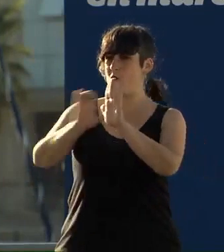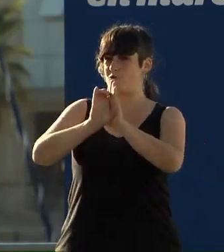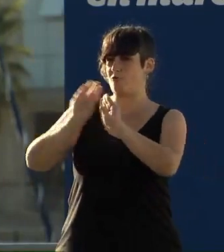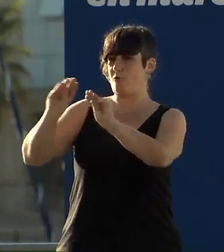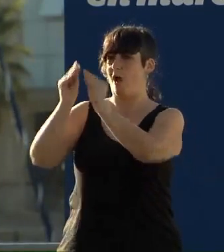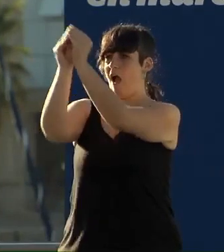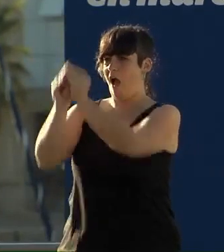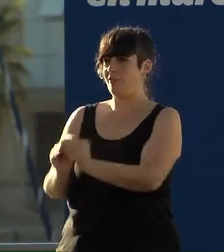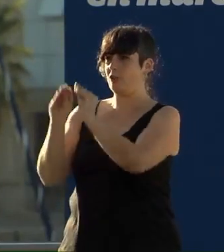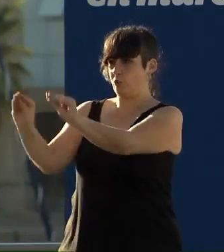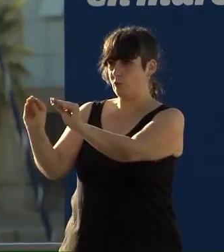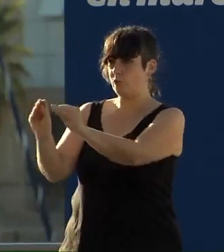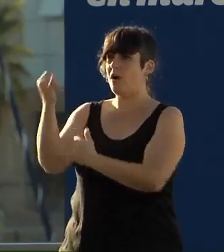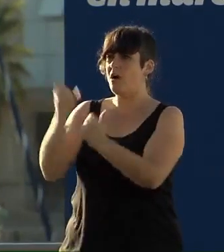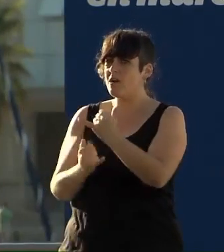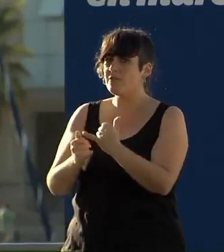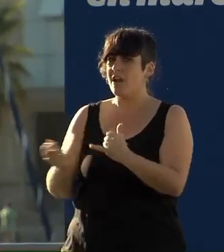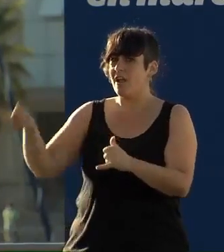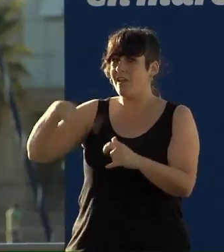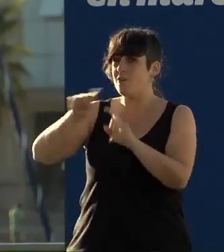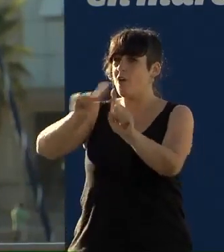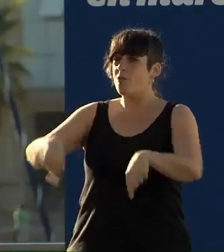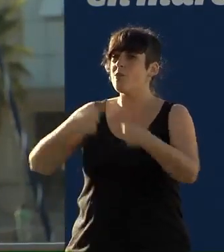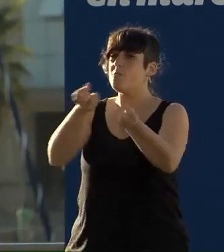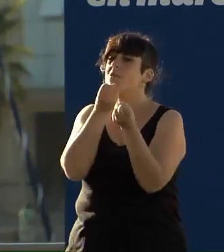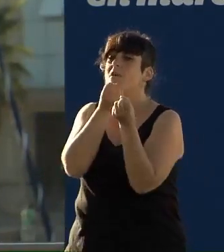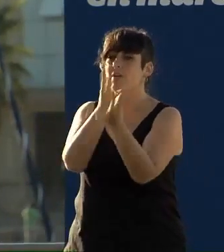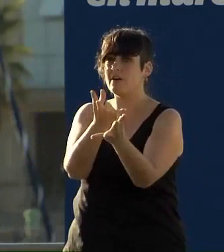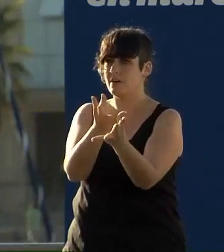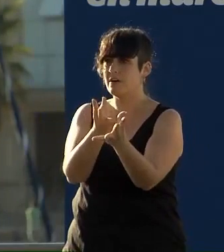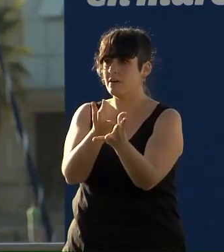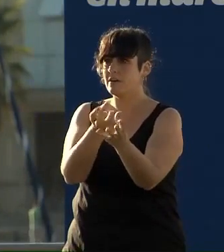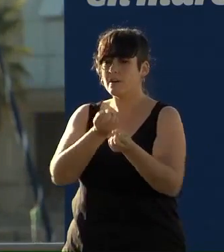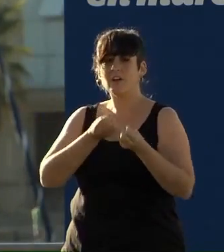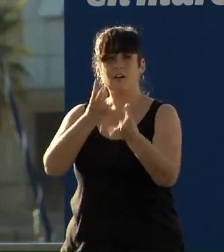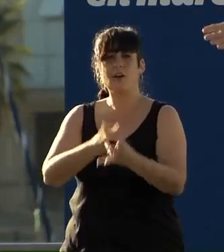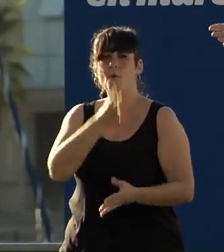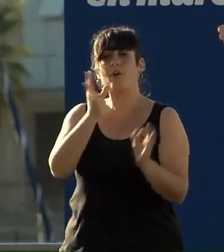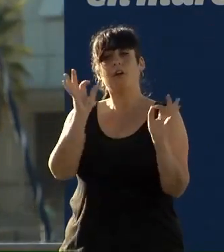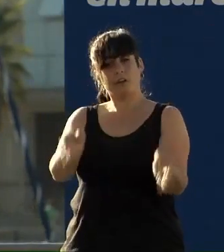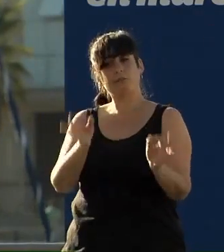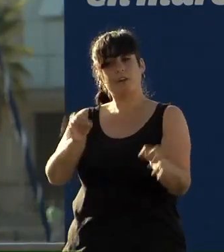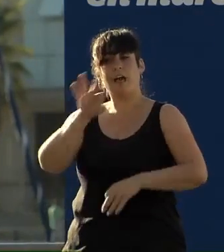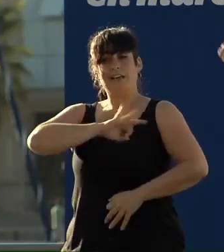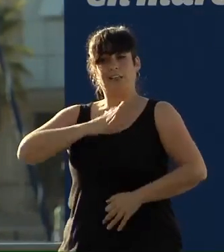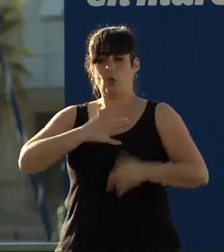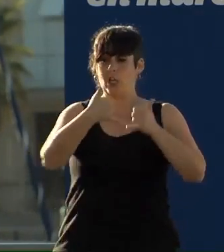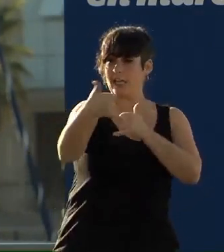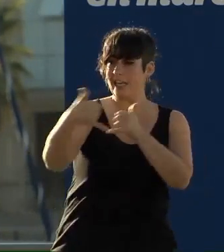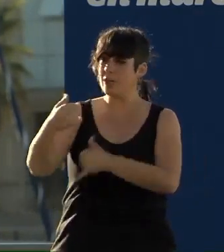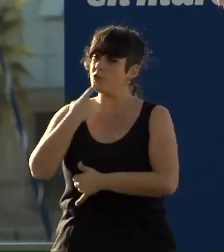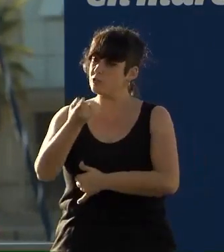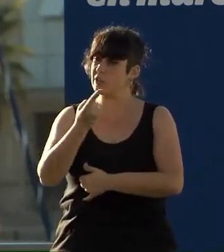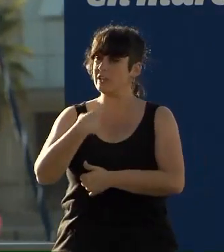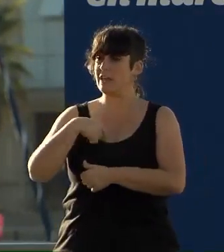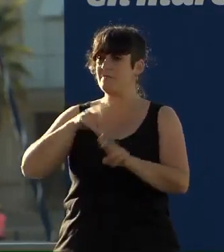oligárquica. Esas son as que se expresaron despois e nunca máis, cando efectivamente el señor de los hilillos decía que las estupideces